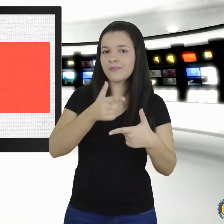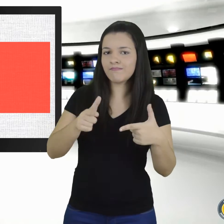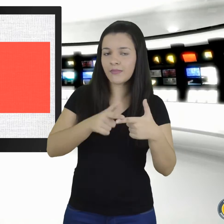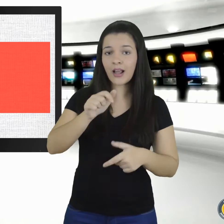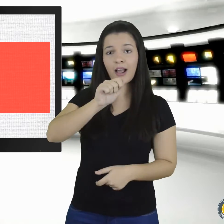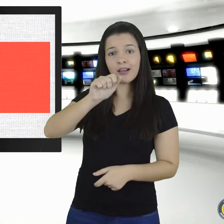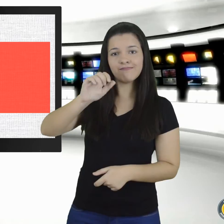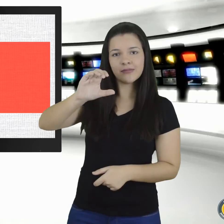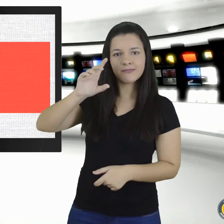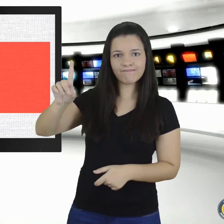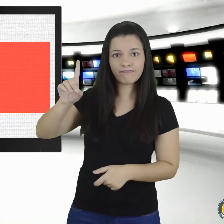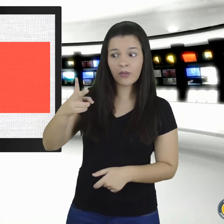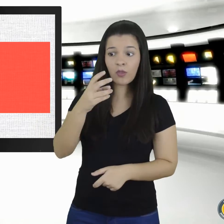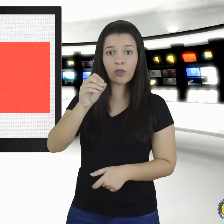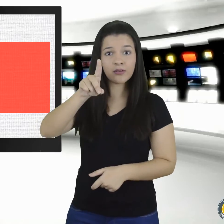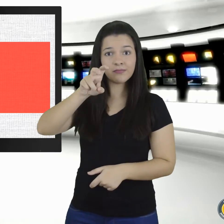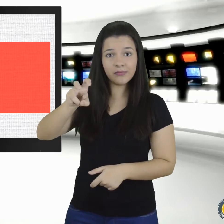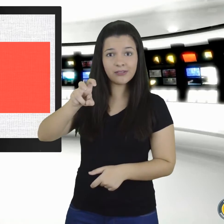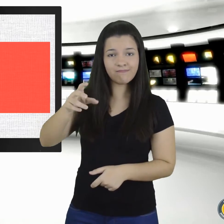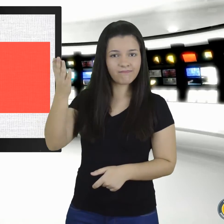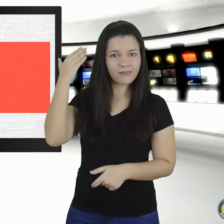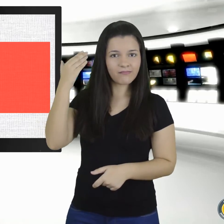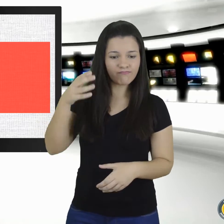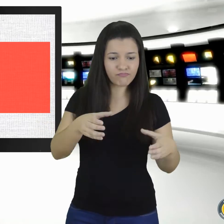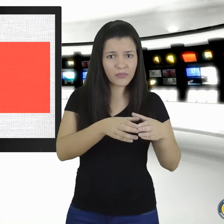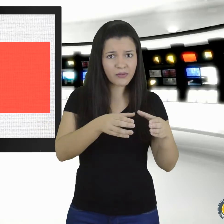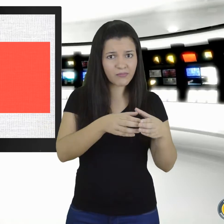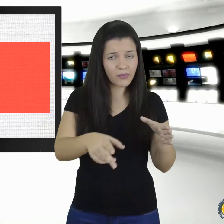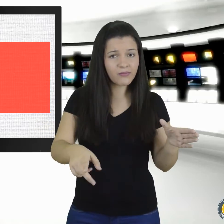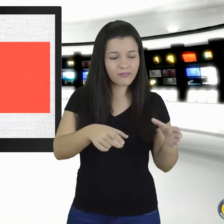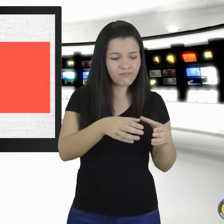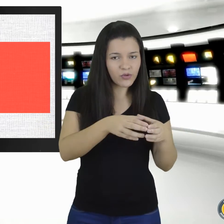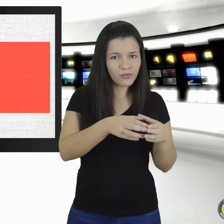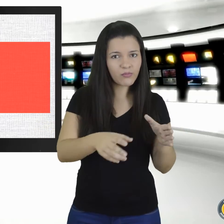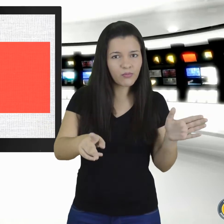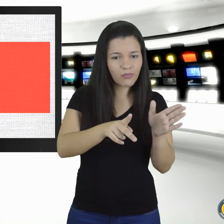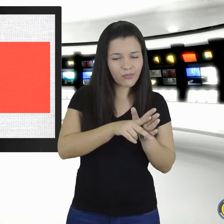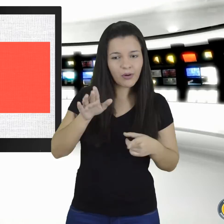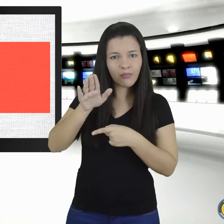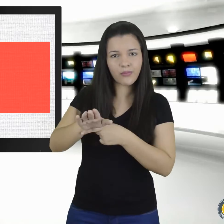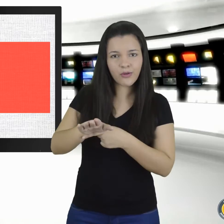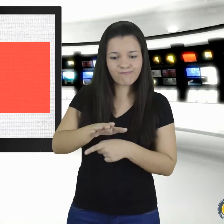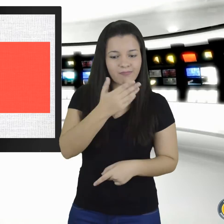Em 2015, a Associação de Assistência à Criança Deficiente teve uma diminuição